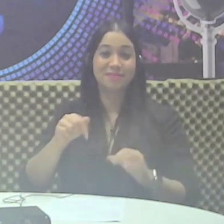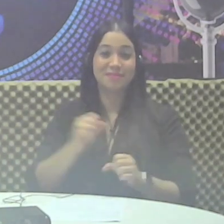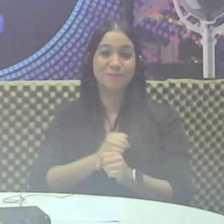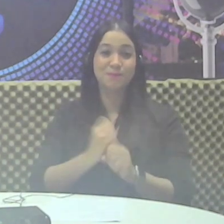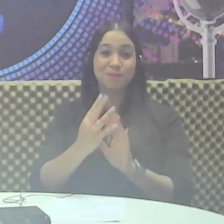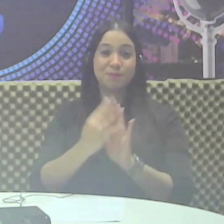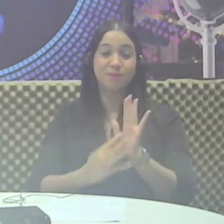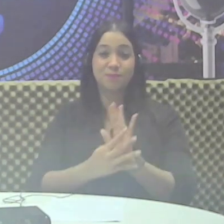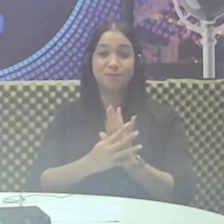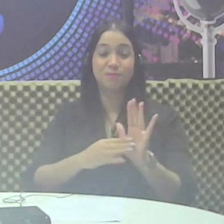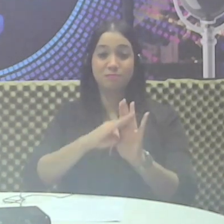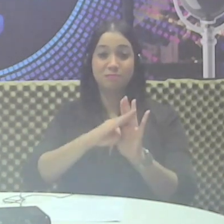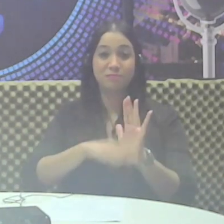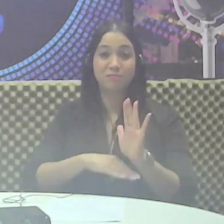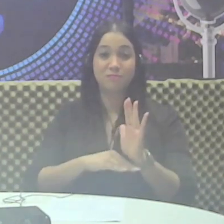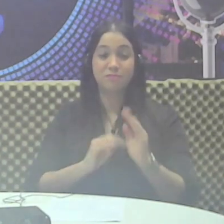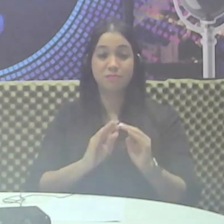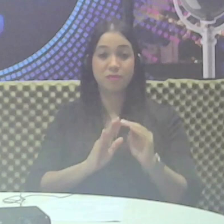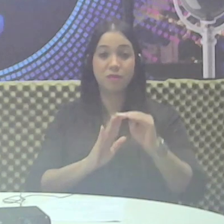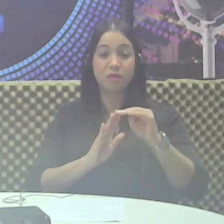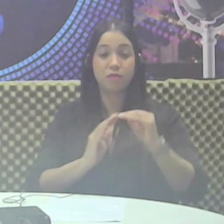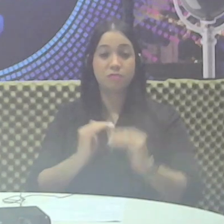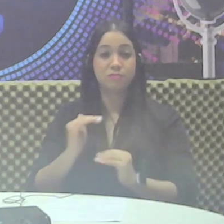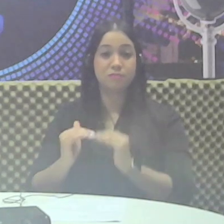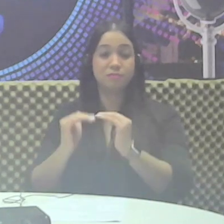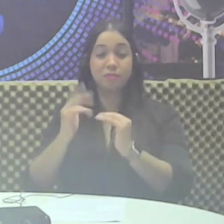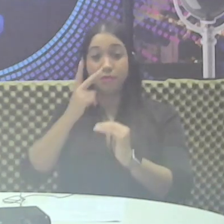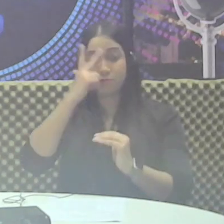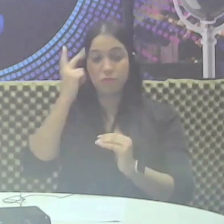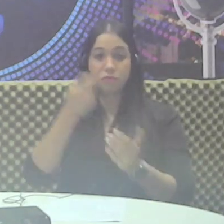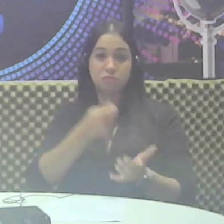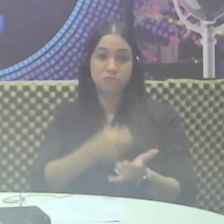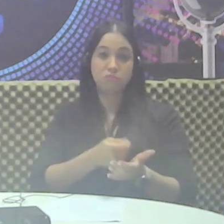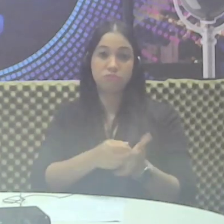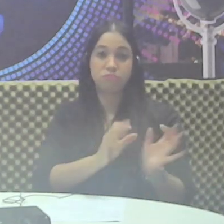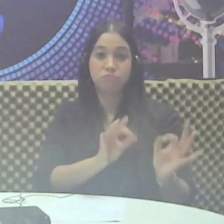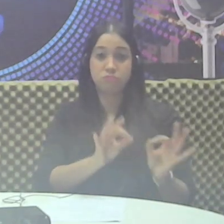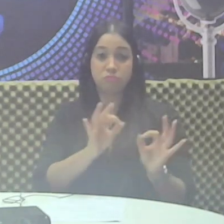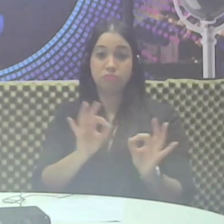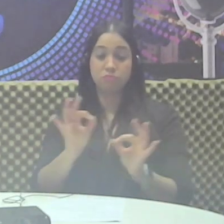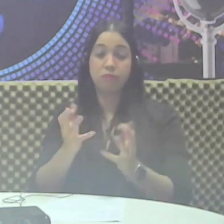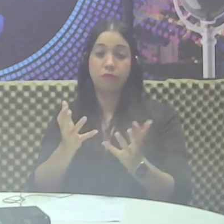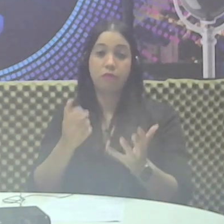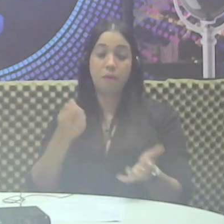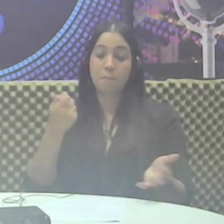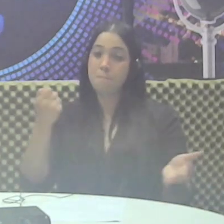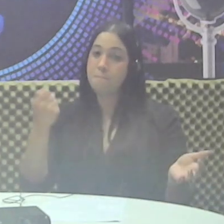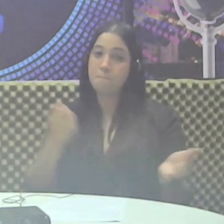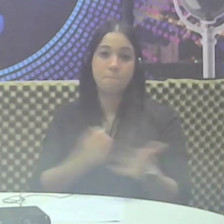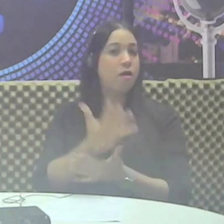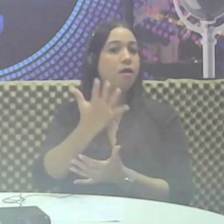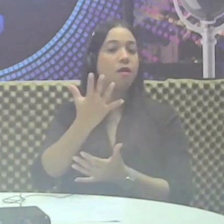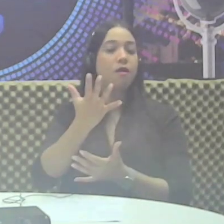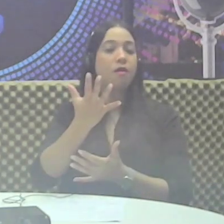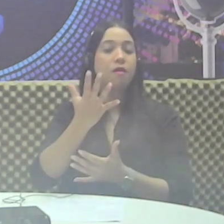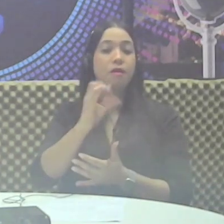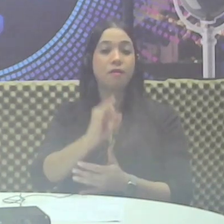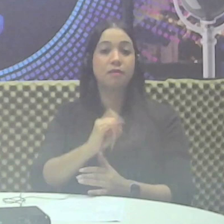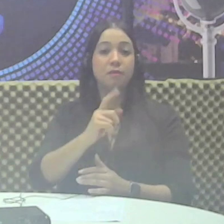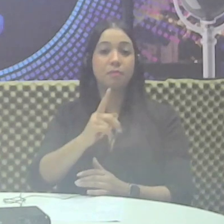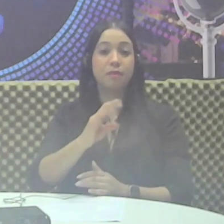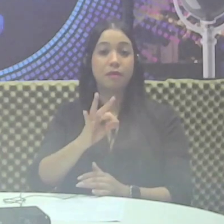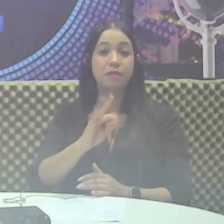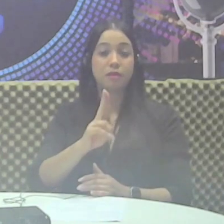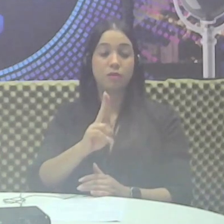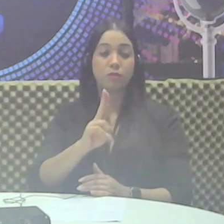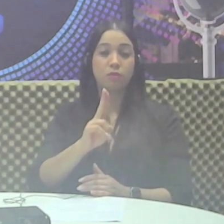de descontos escalonados para quem está adimplente com o município e decide quitar o imposto predial e territorial urbano